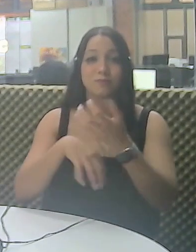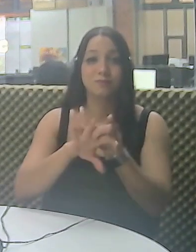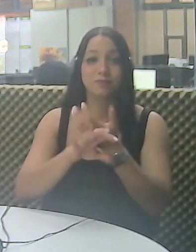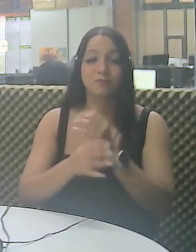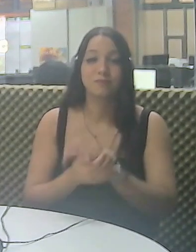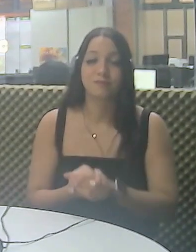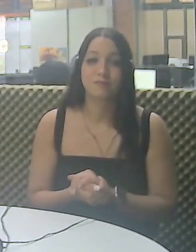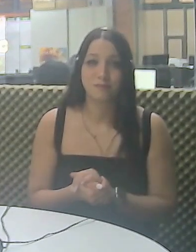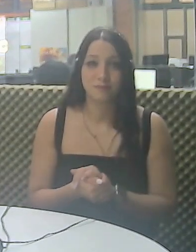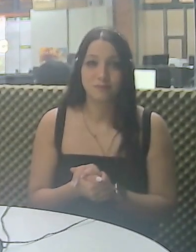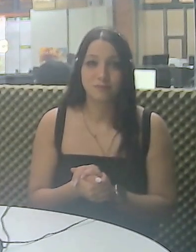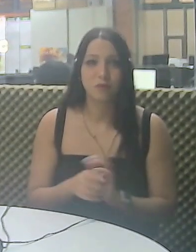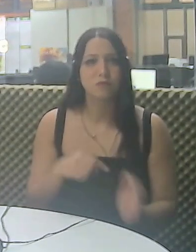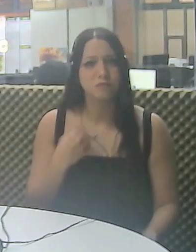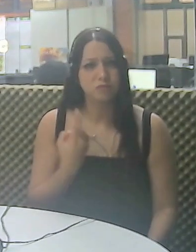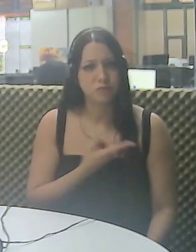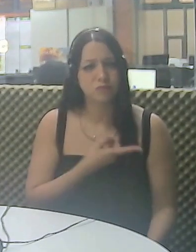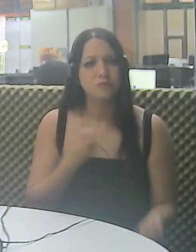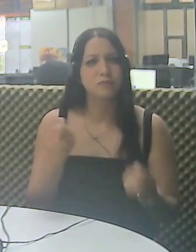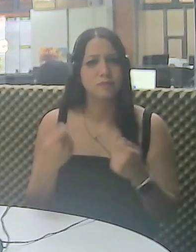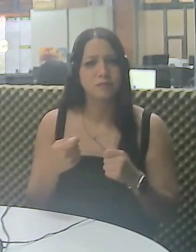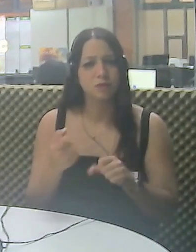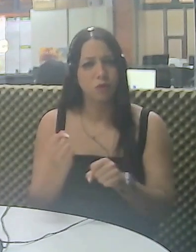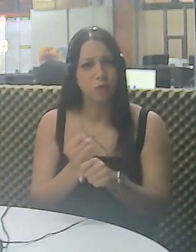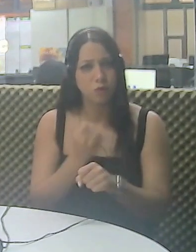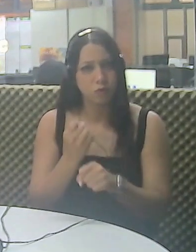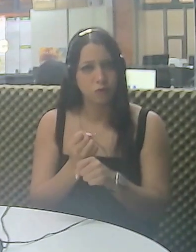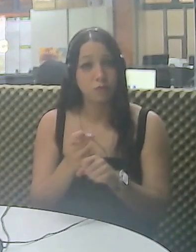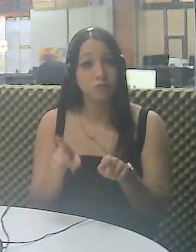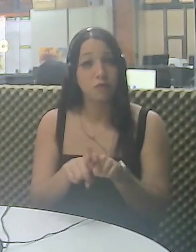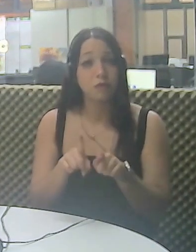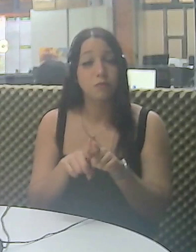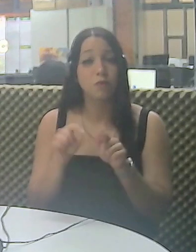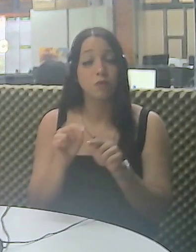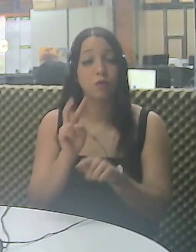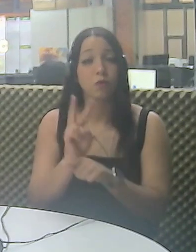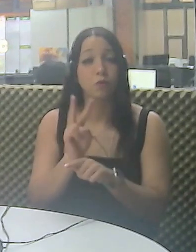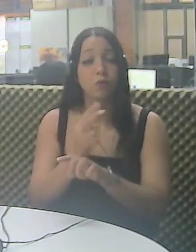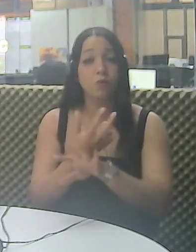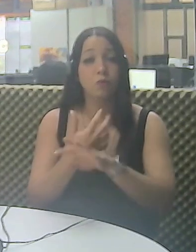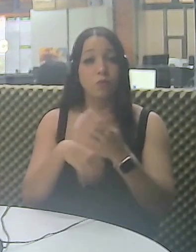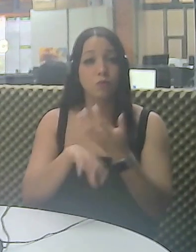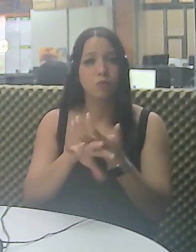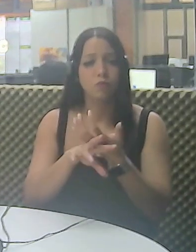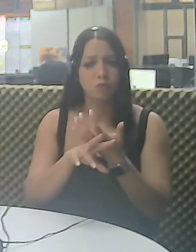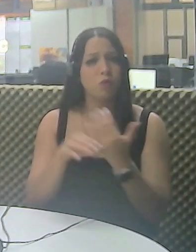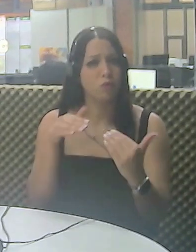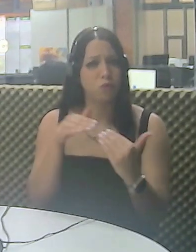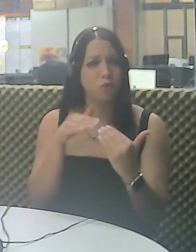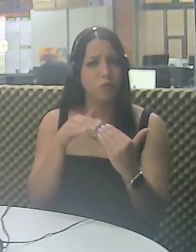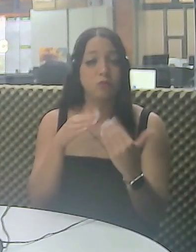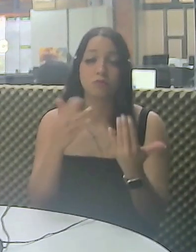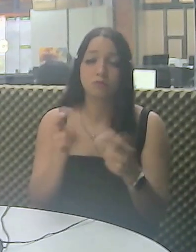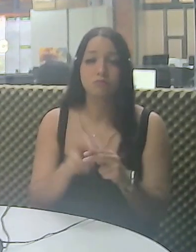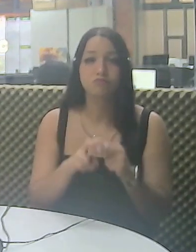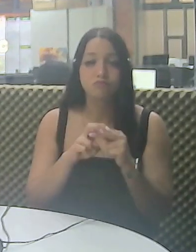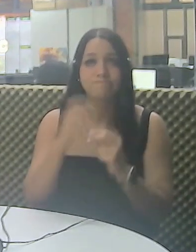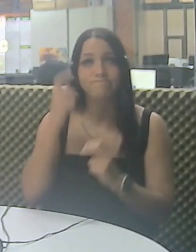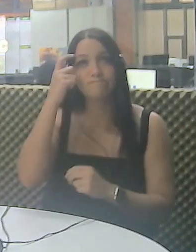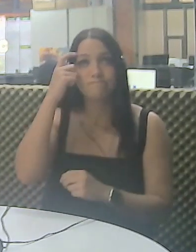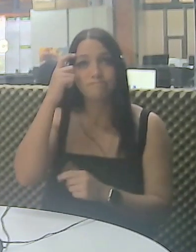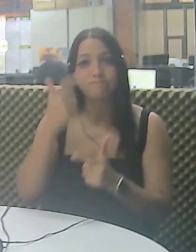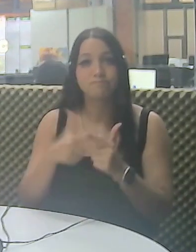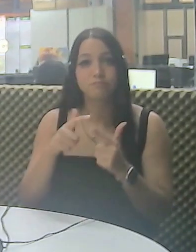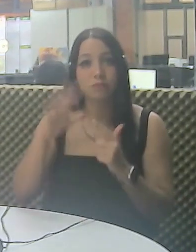ambiente. Nós temos que, além de fazer as obras, cuidar da preservação ambiental. Eu concordo. Portanto, nós buscamos uma outra